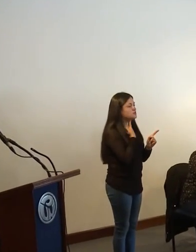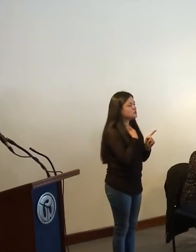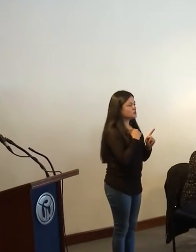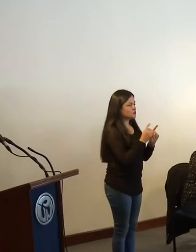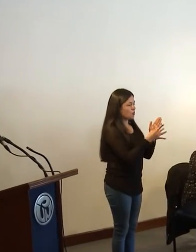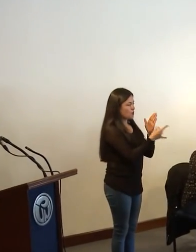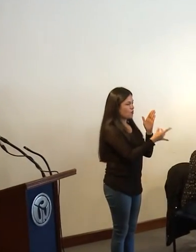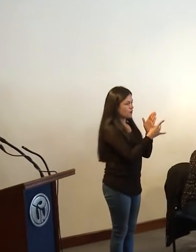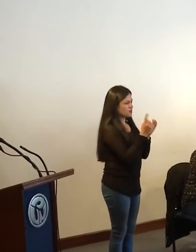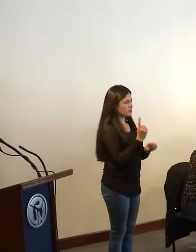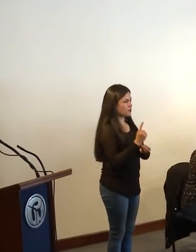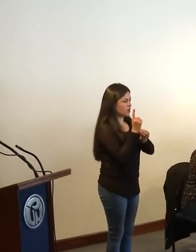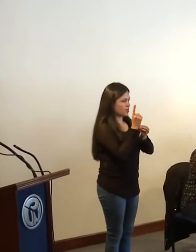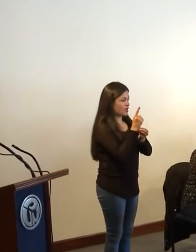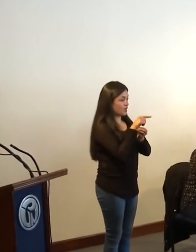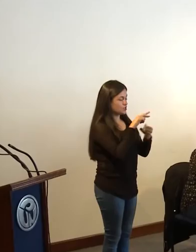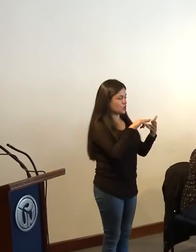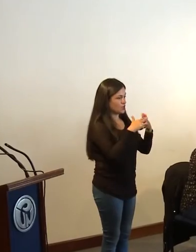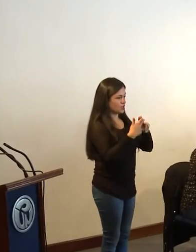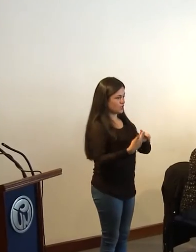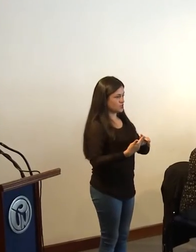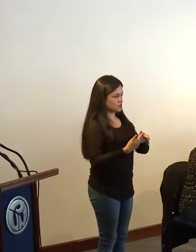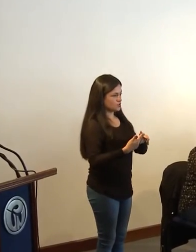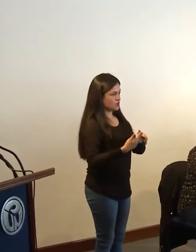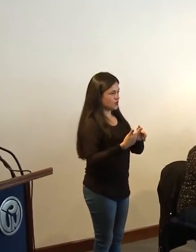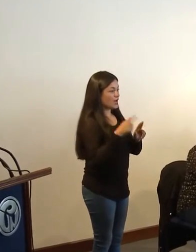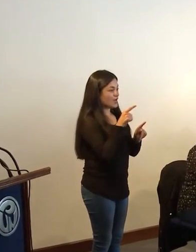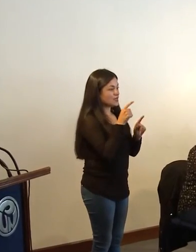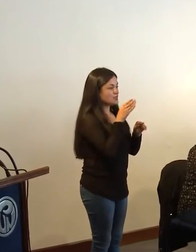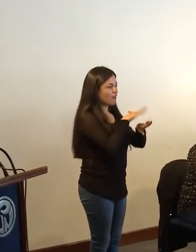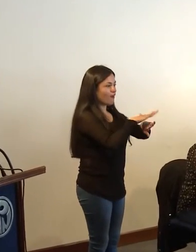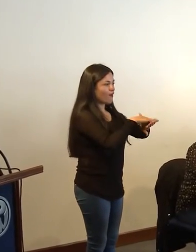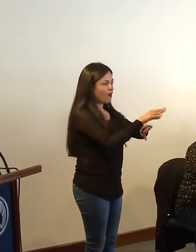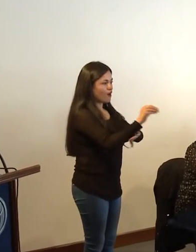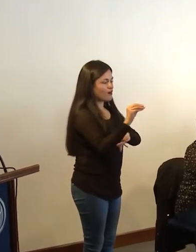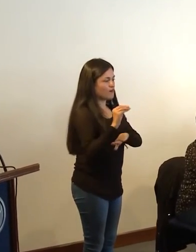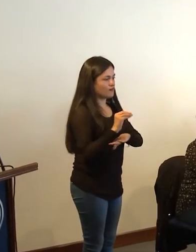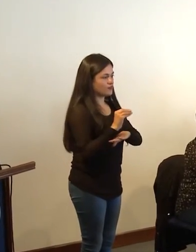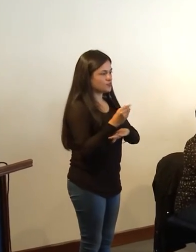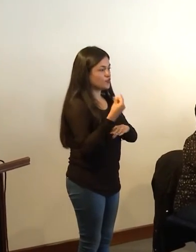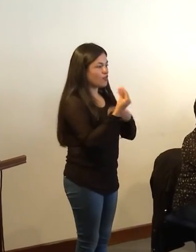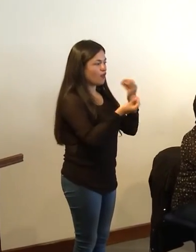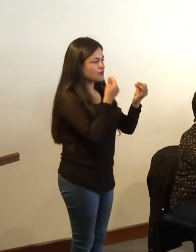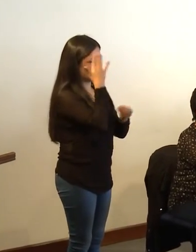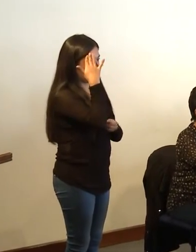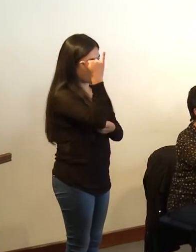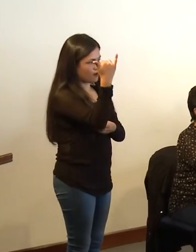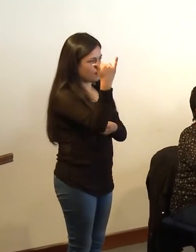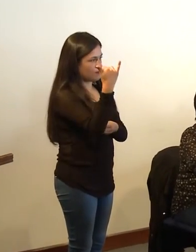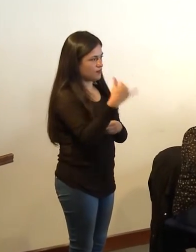ese, ligada a ese llamado a hacer academia.